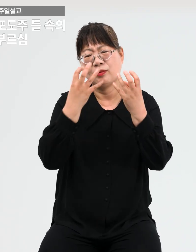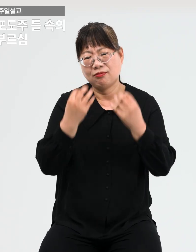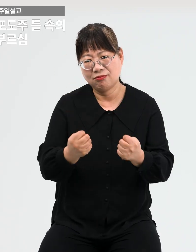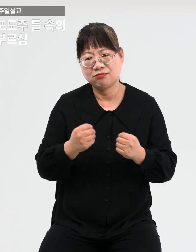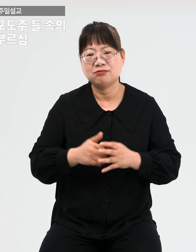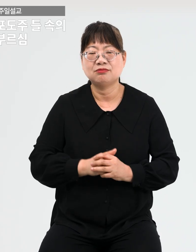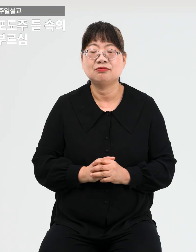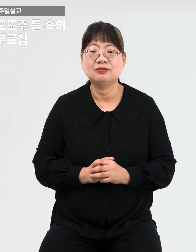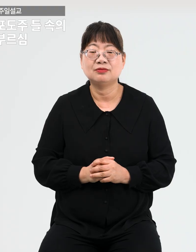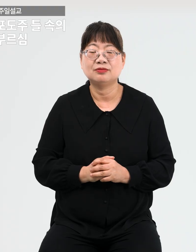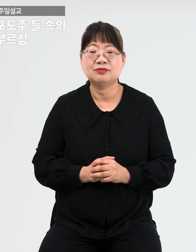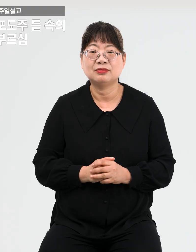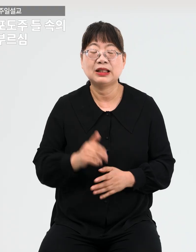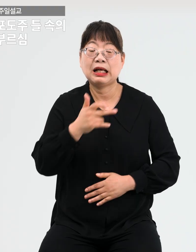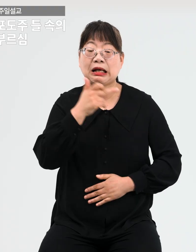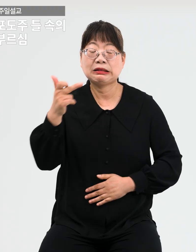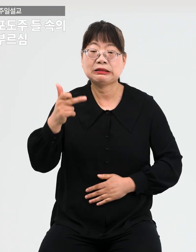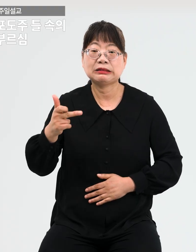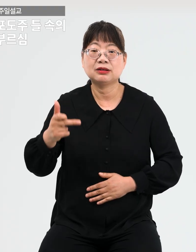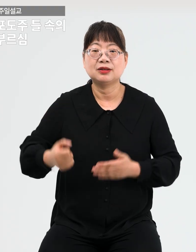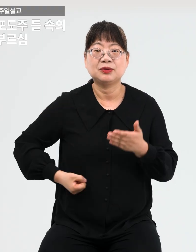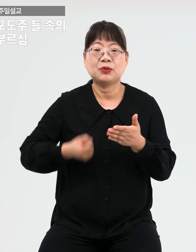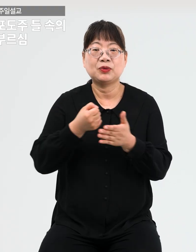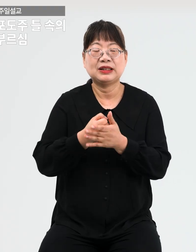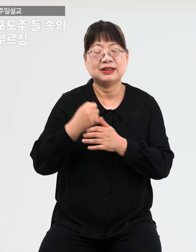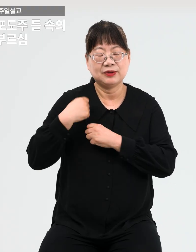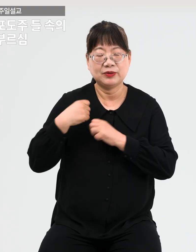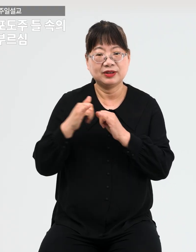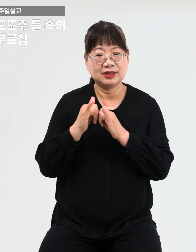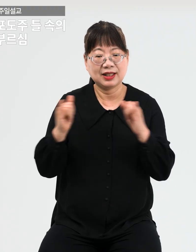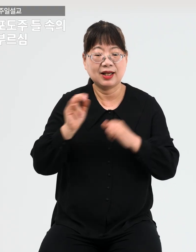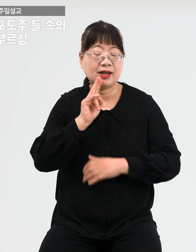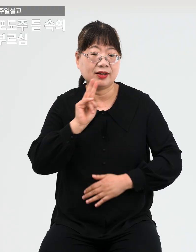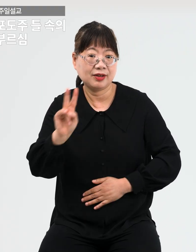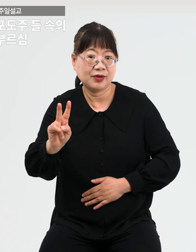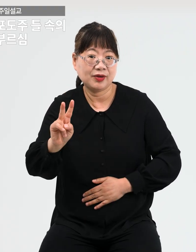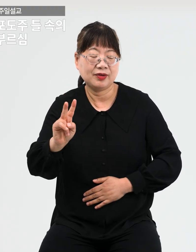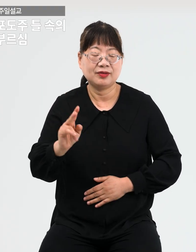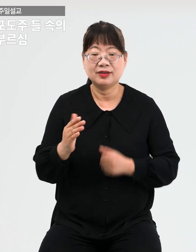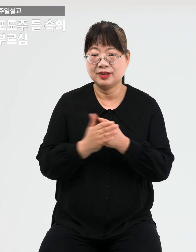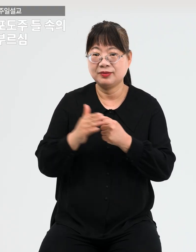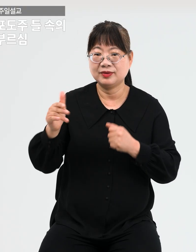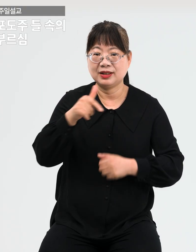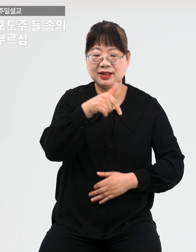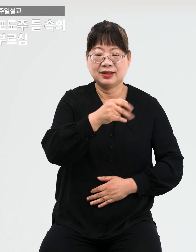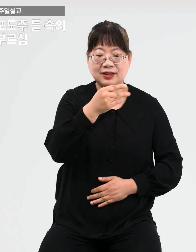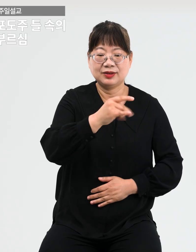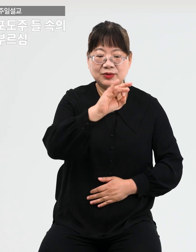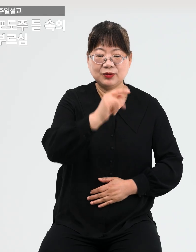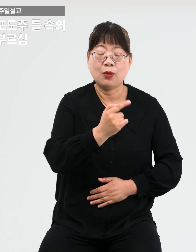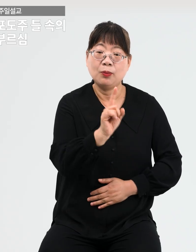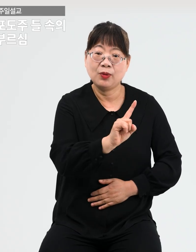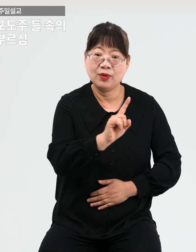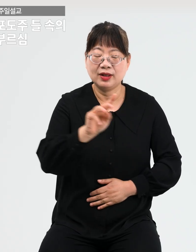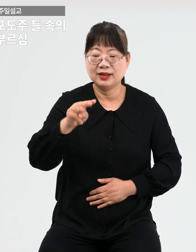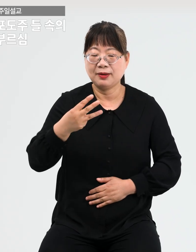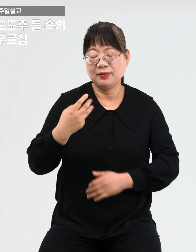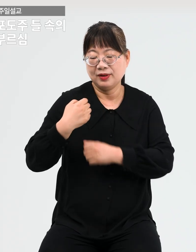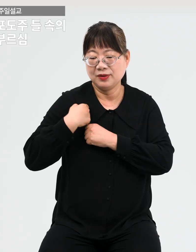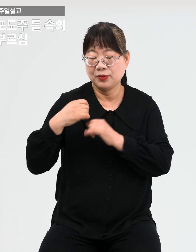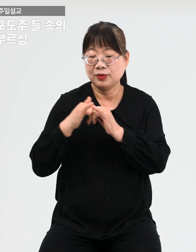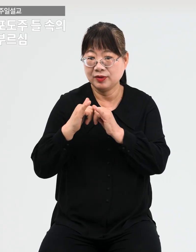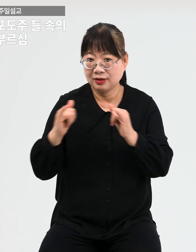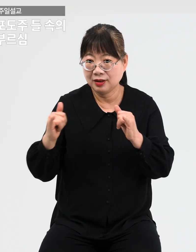있습니다. 큰 용사요 이렇게 불렀죠. 그래서 기도원 하면 기도원과